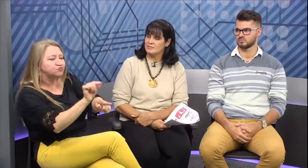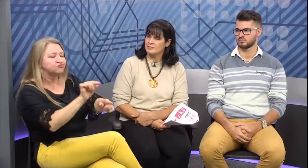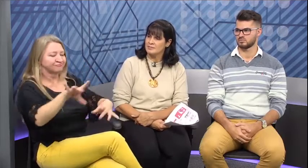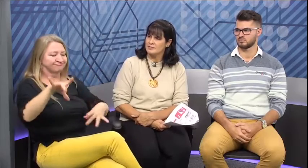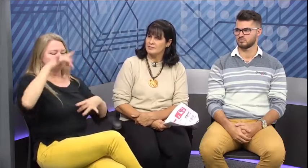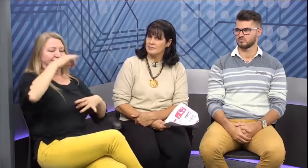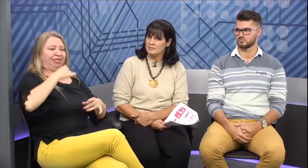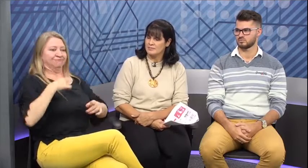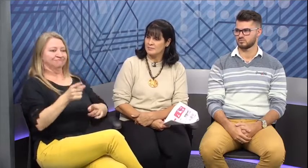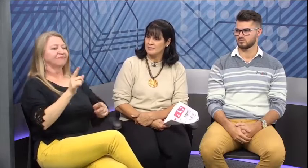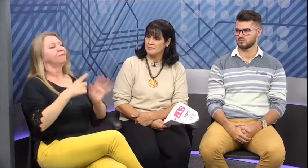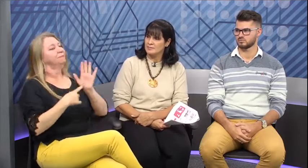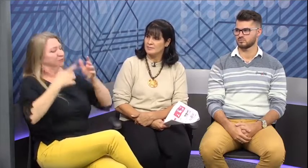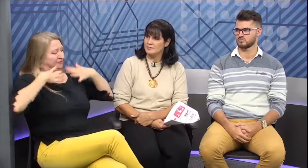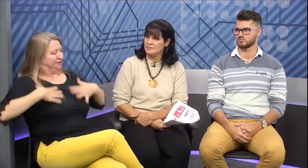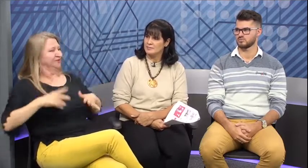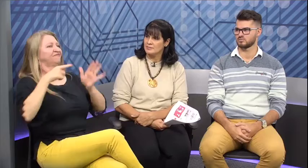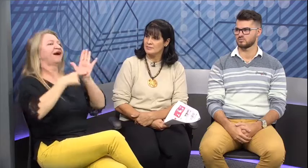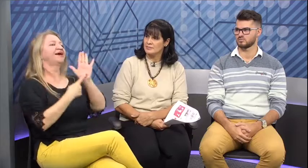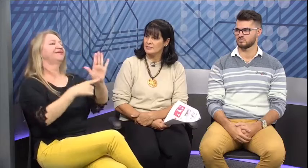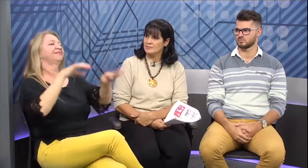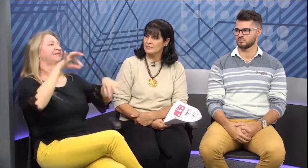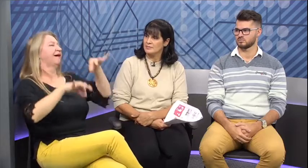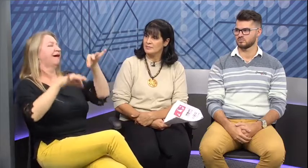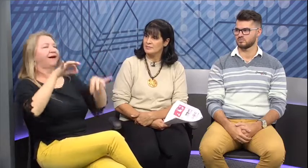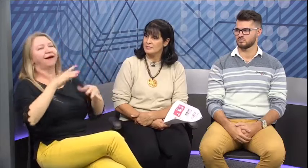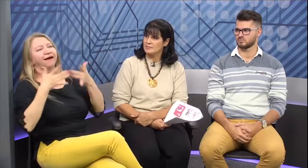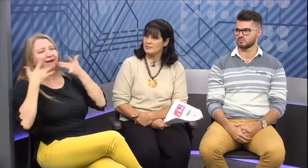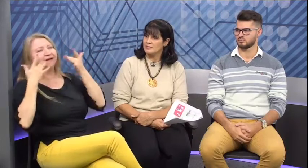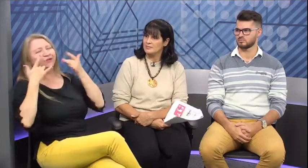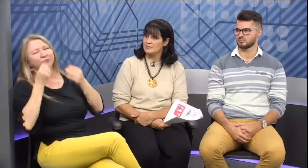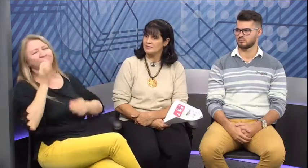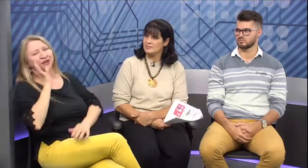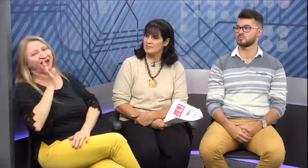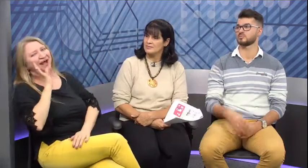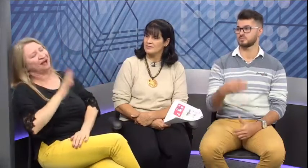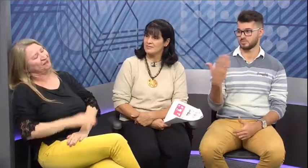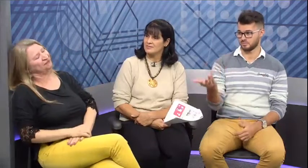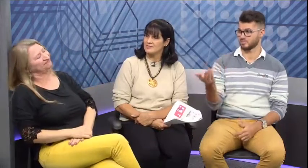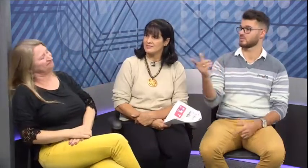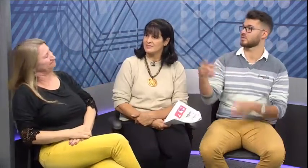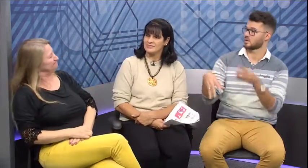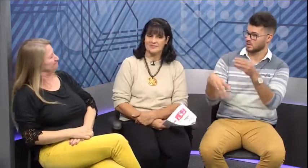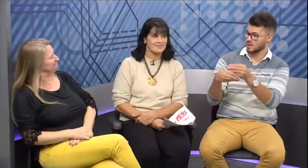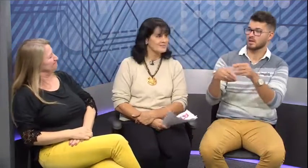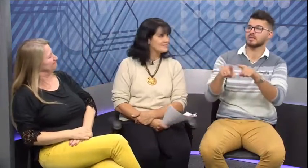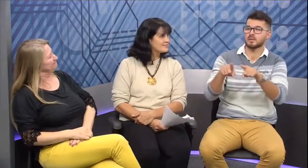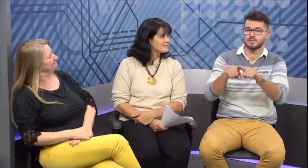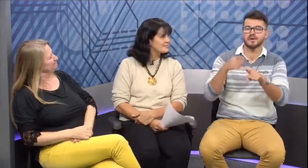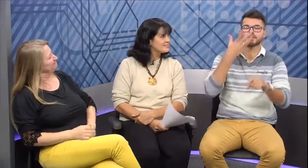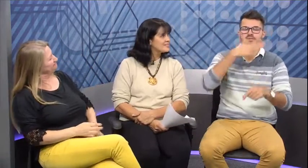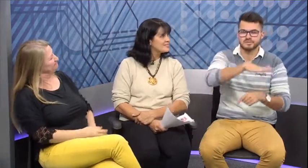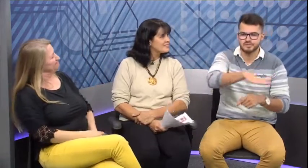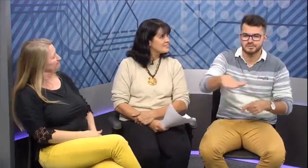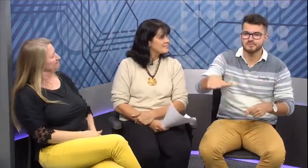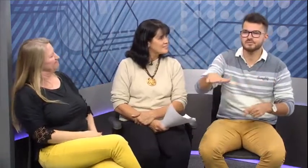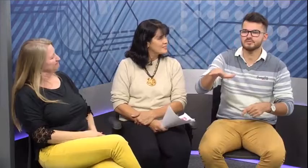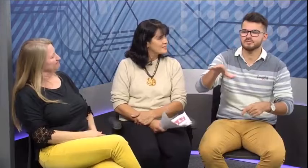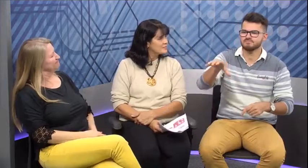e aí buscam os sinais e querem representar a história no teatro. É muito legal e isso é muito comum.